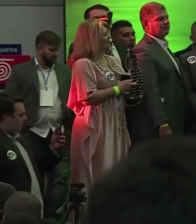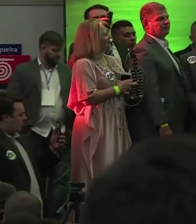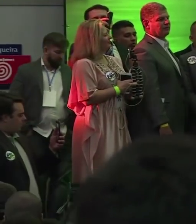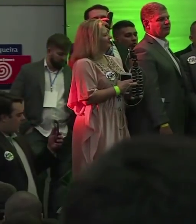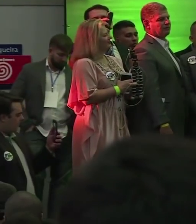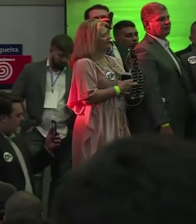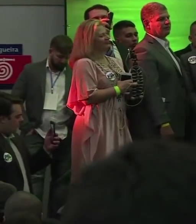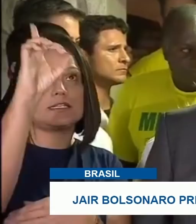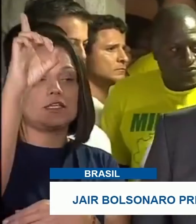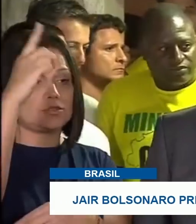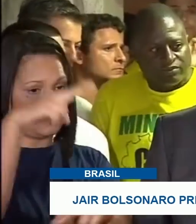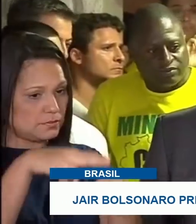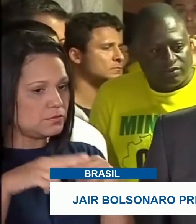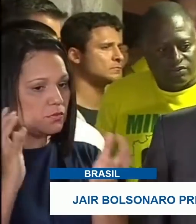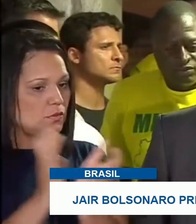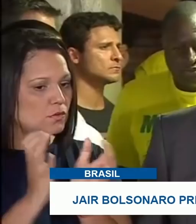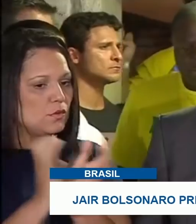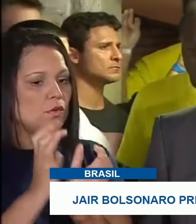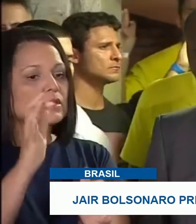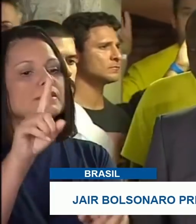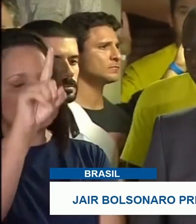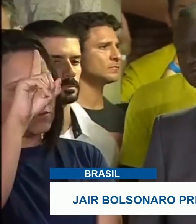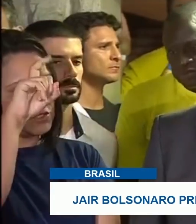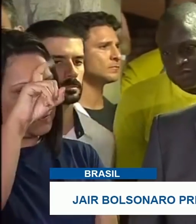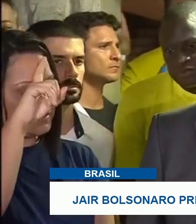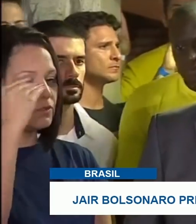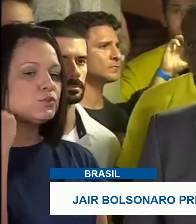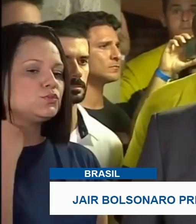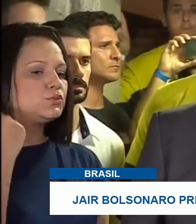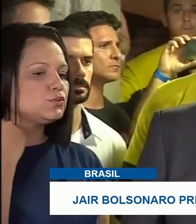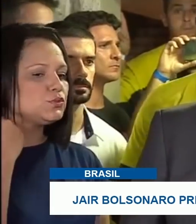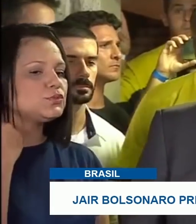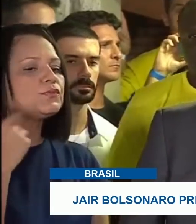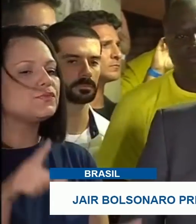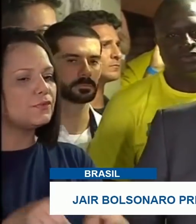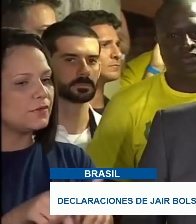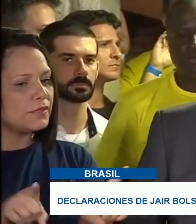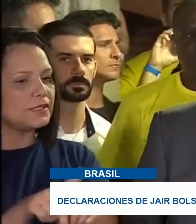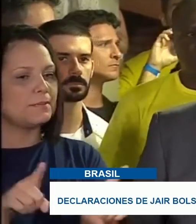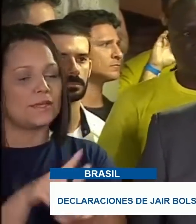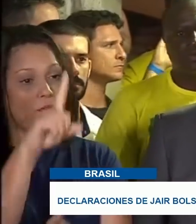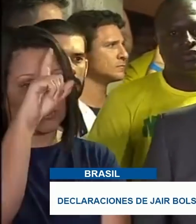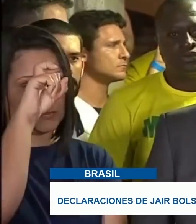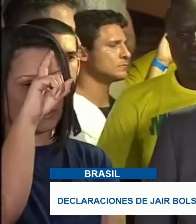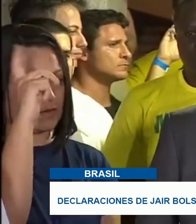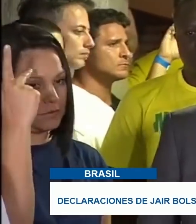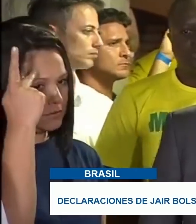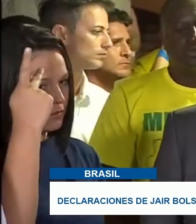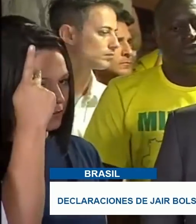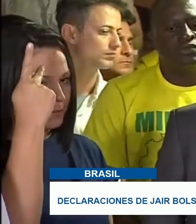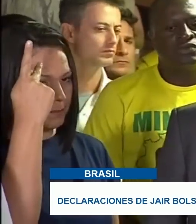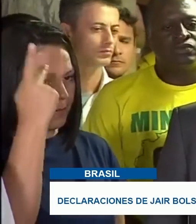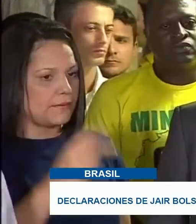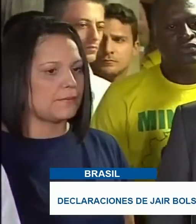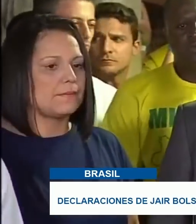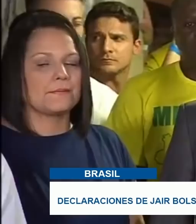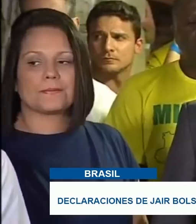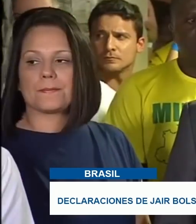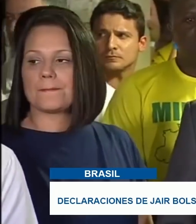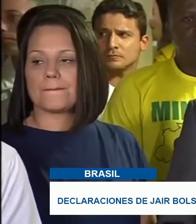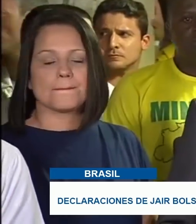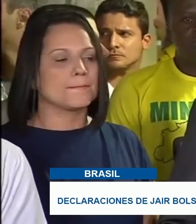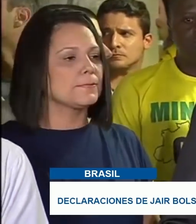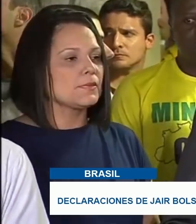la corrupción. Primero quería agradecer a Dios que colocó sus manos en